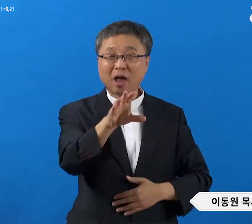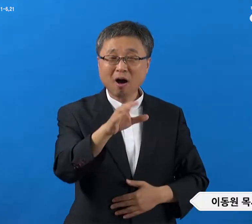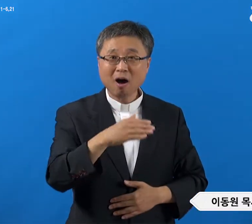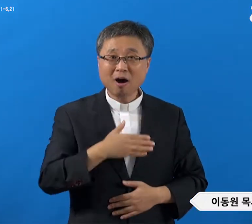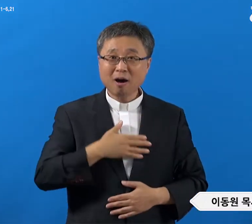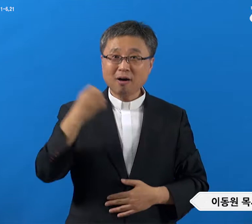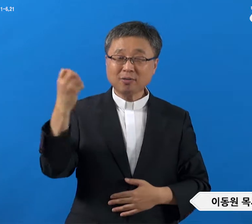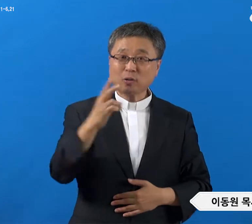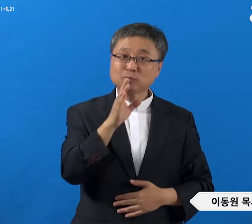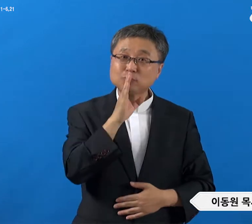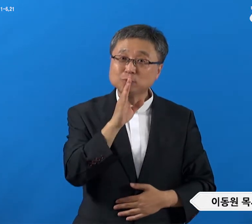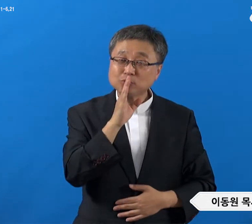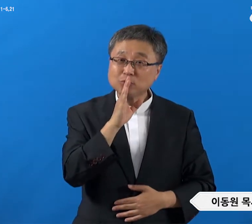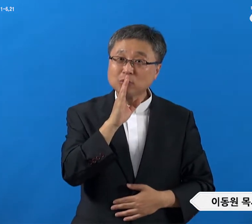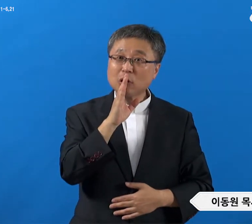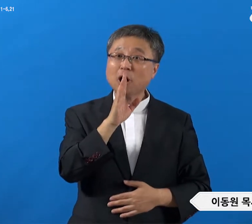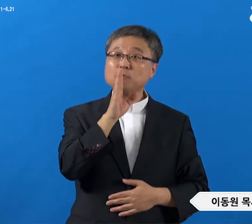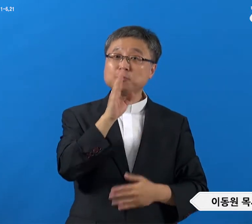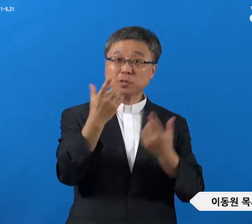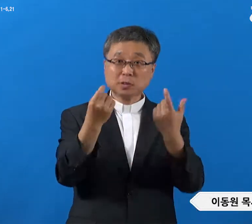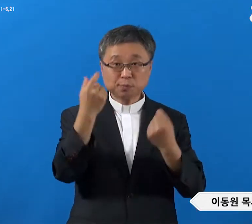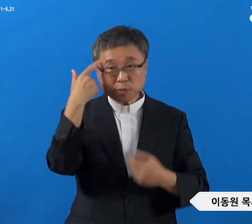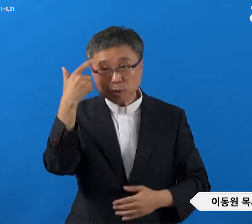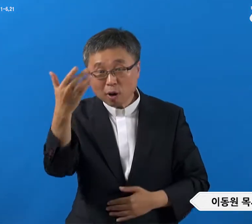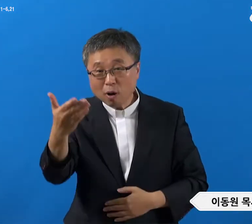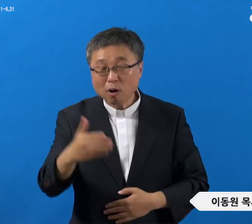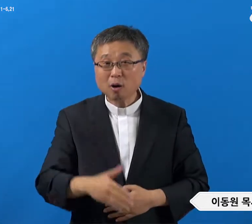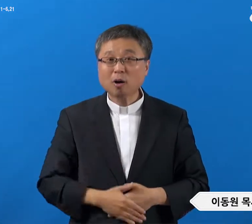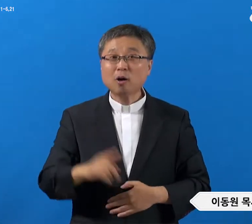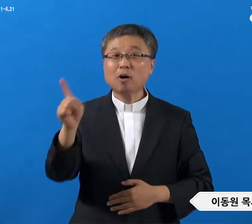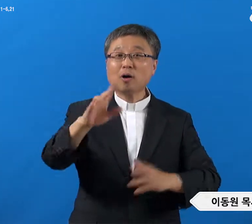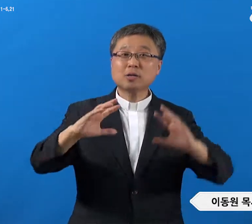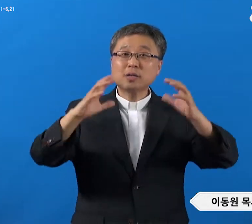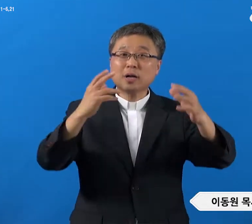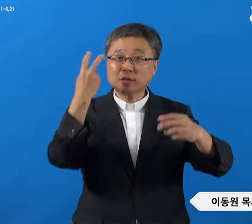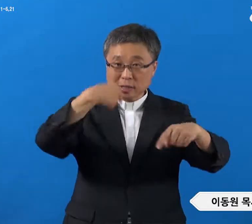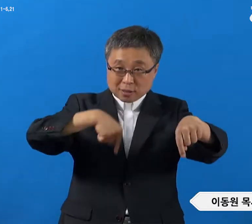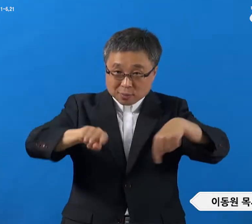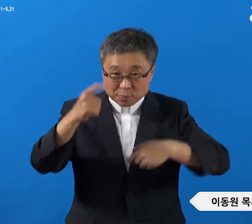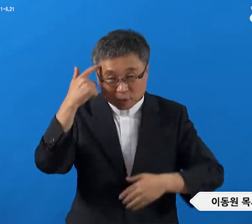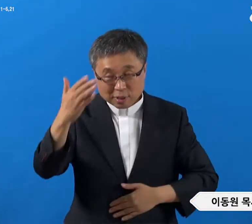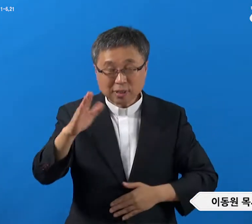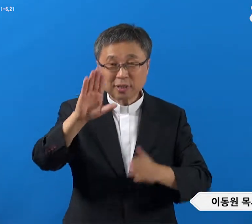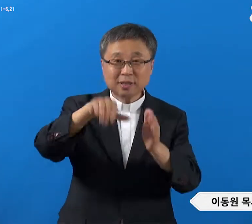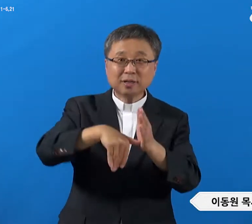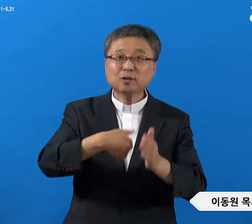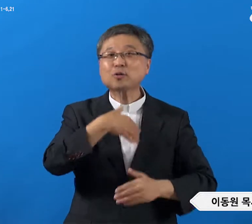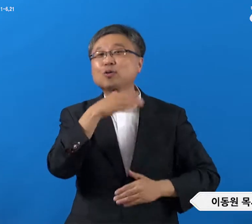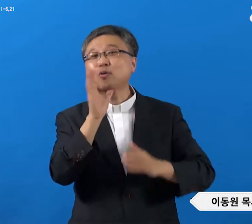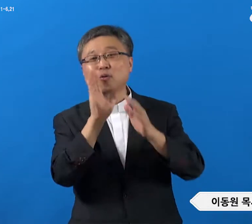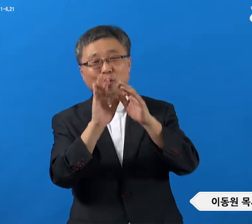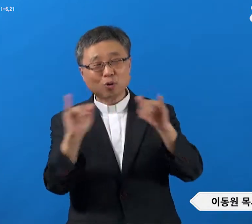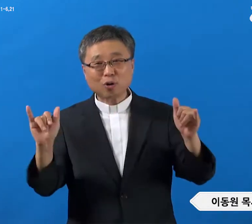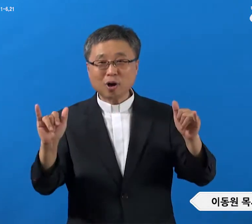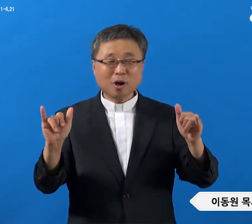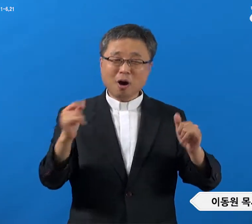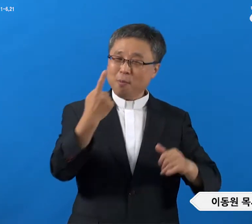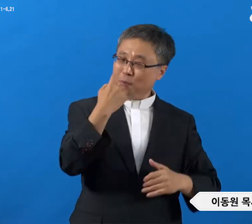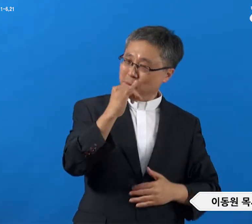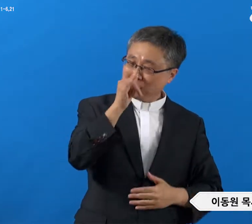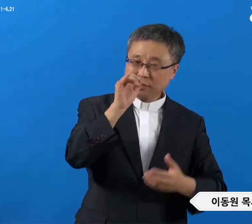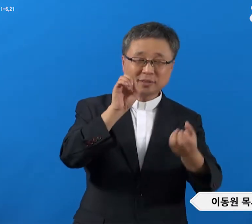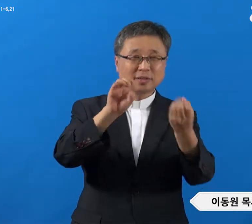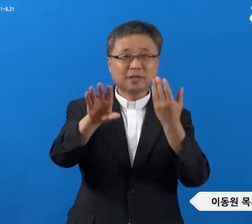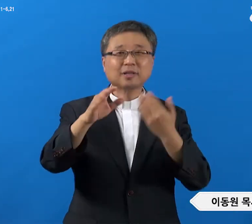다시 진지하게 묻습니다. 아, 그러십니까? 어느 나라를 다스리시죠? 이때 아주 노인이 아주 걸작